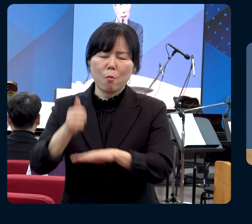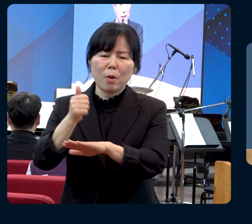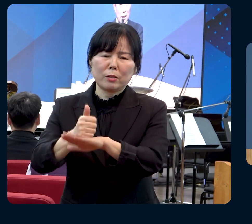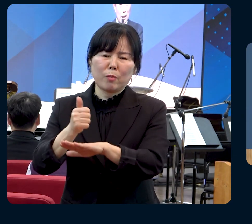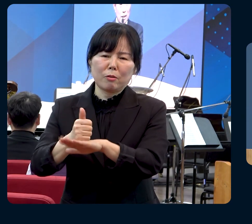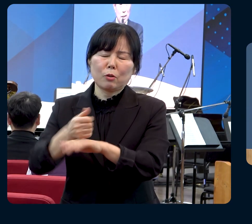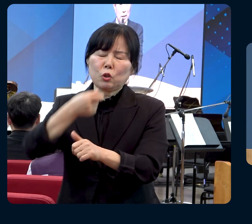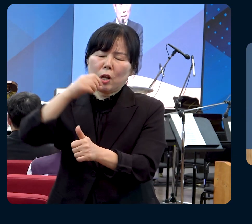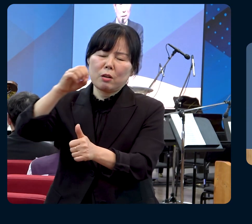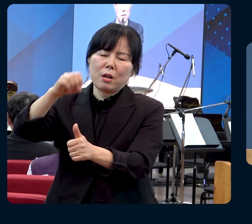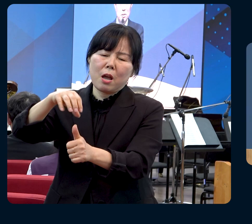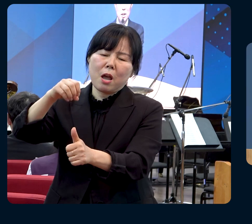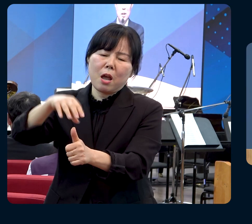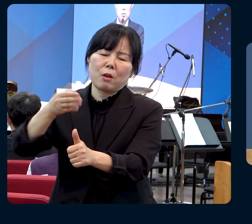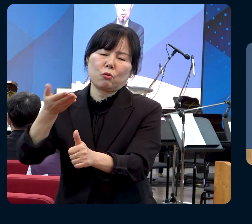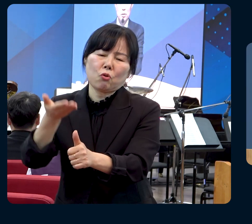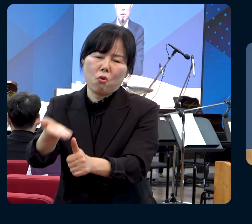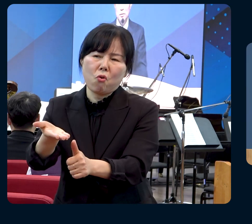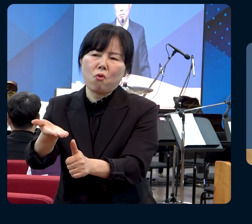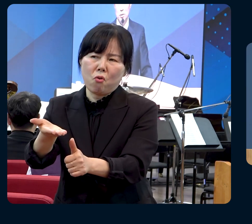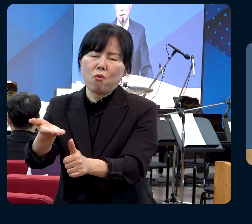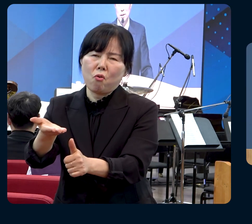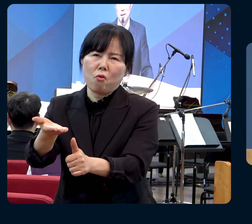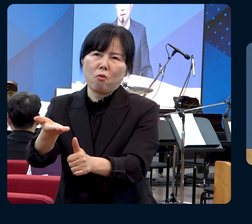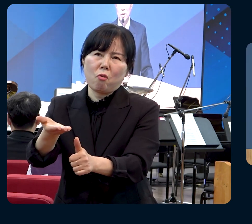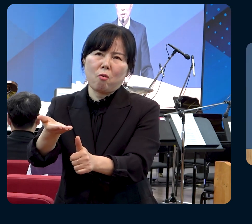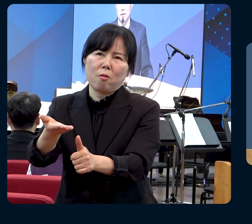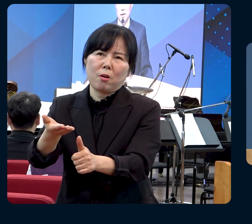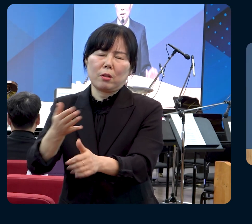목사, 그래서 세례를 주는 목사.